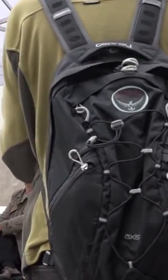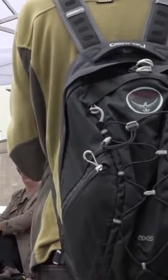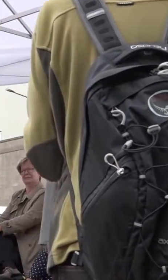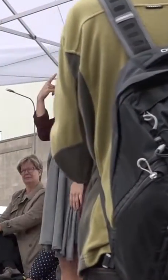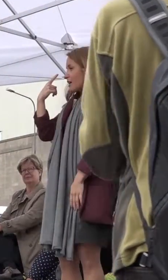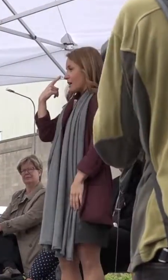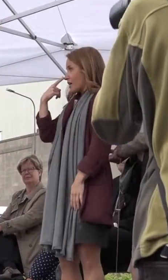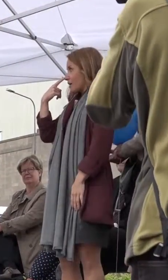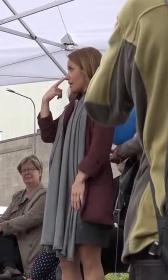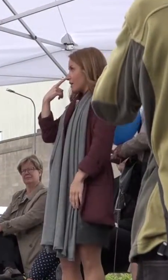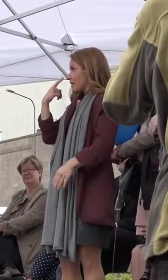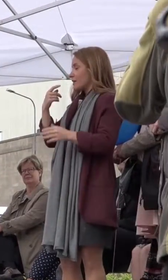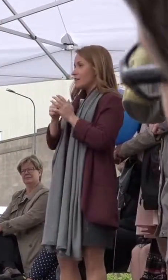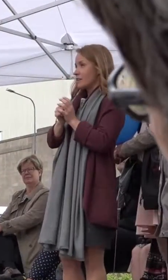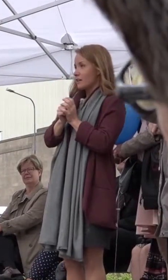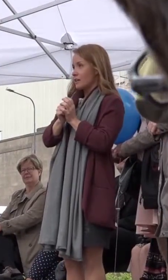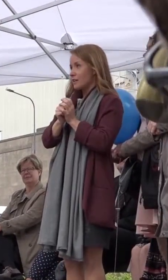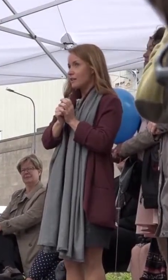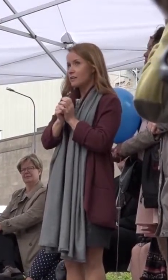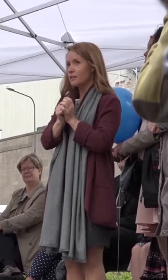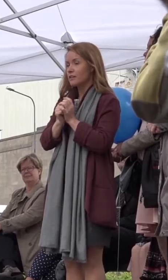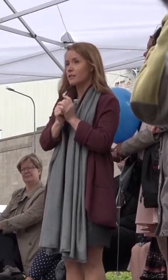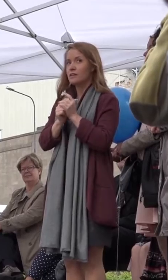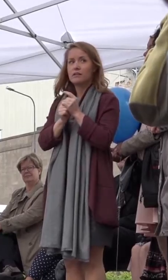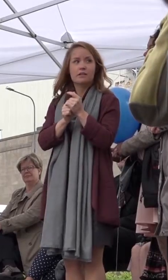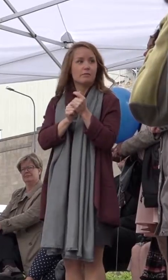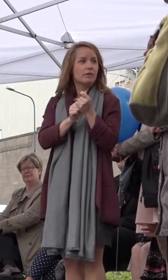alla kan ha en droppe i oceanen.